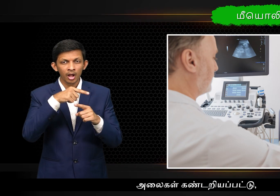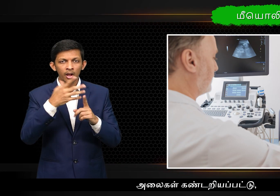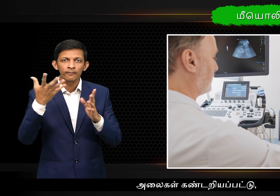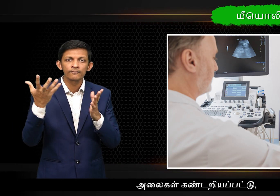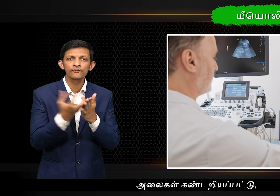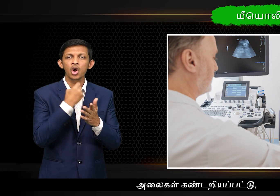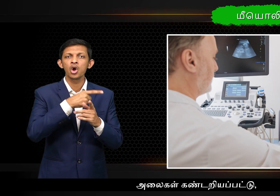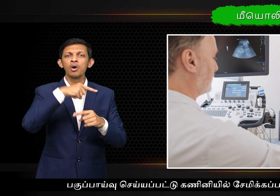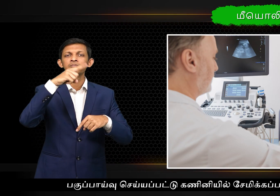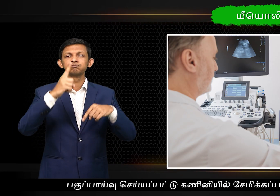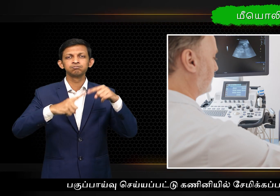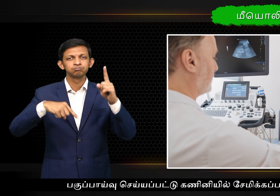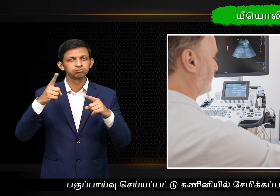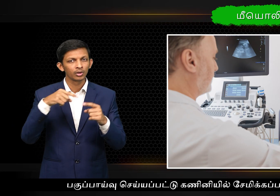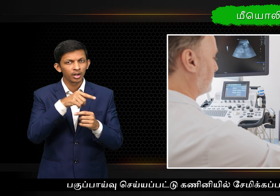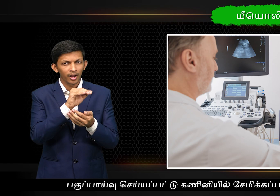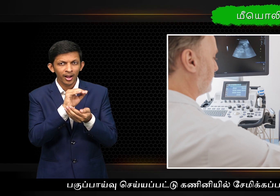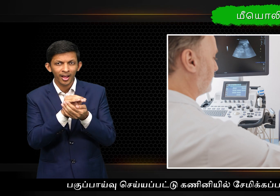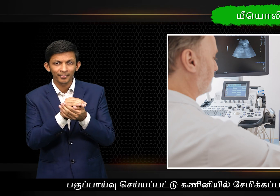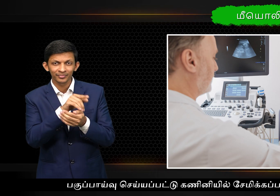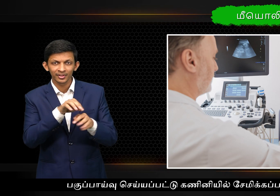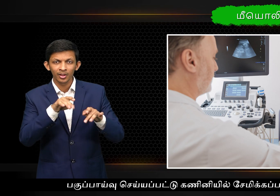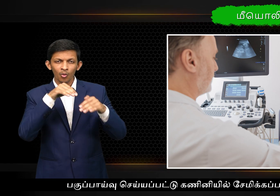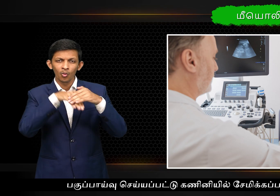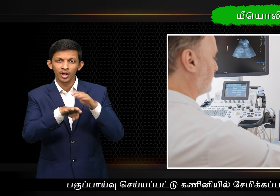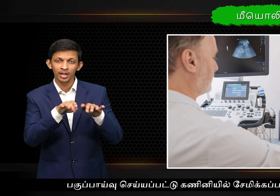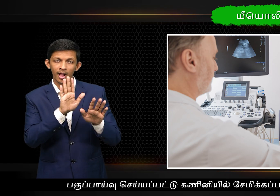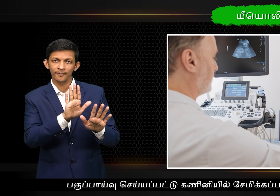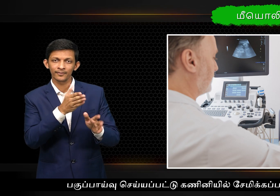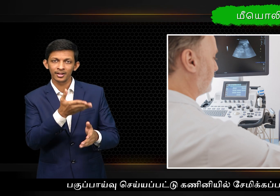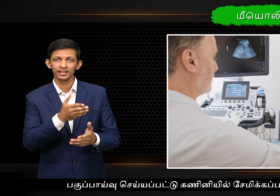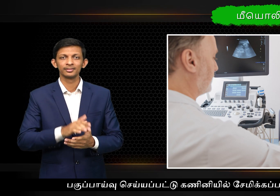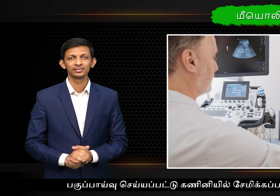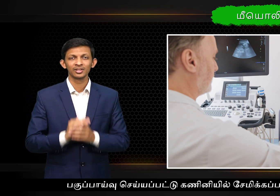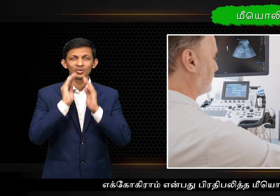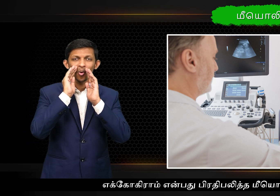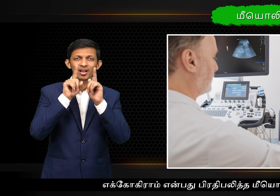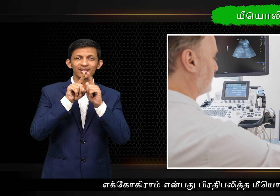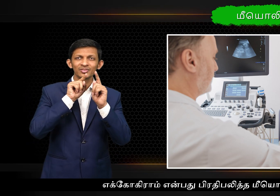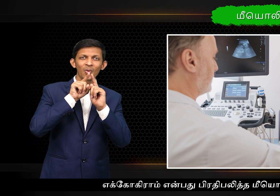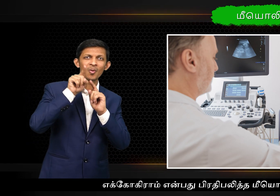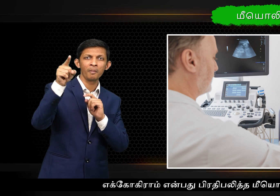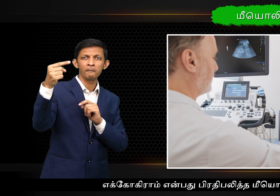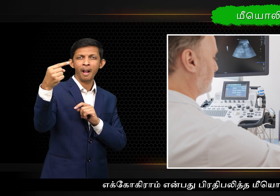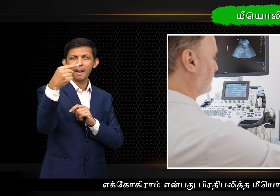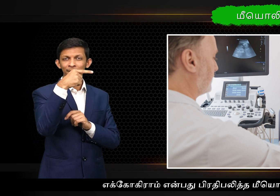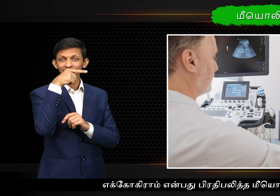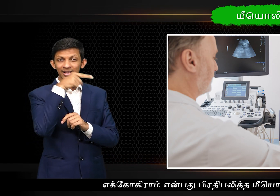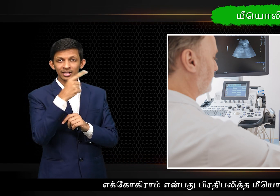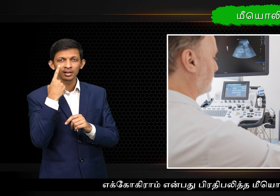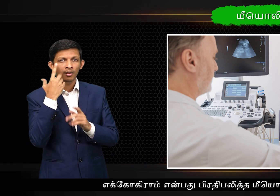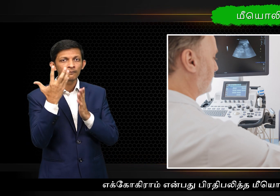அலைகள் கண்டறியப்பட்டு பகுப்பாய்வு செய்யப்பட்டு கணினியில் சேமிக்கப்படுகின்றன. எக்கோகிராம்